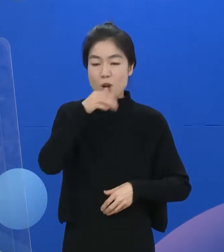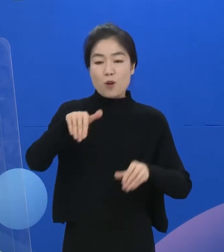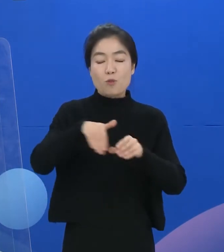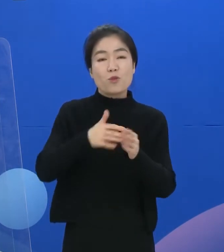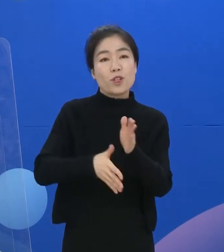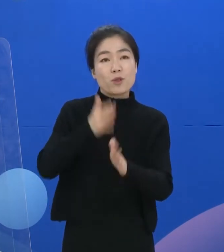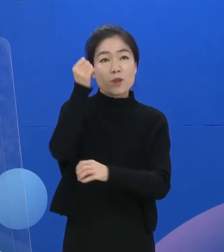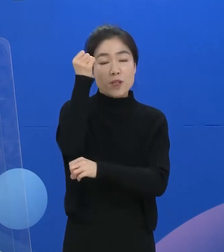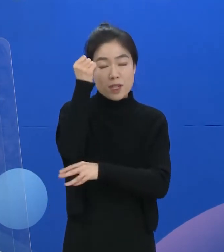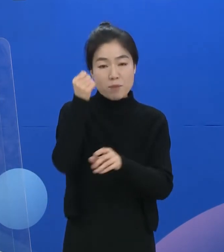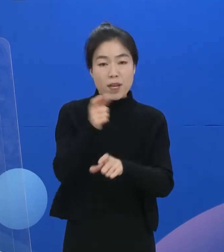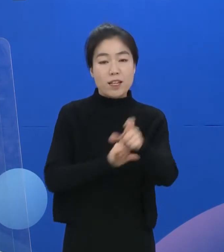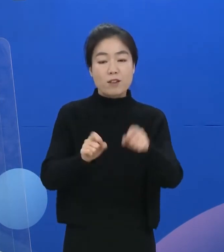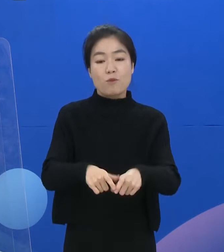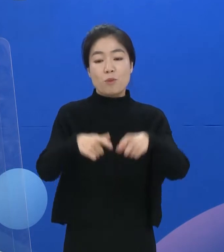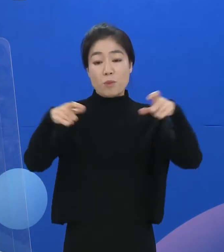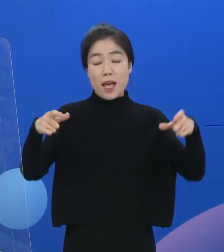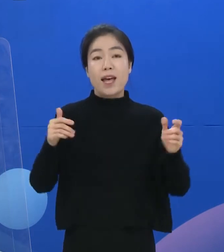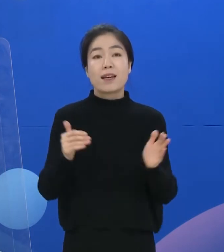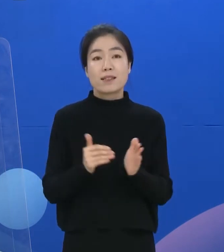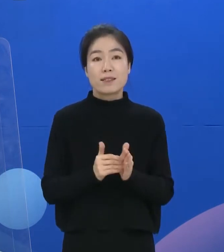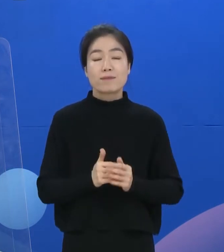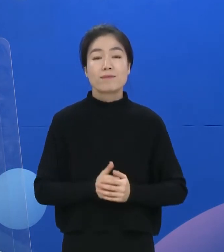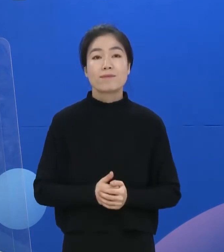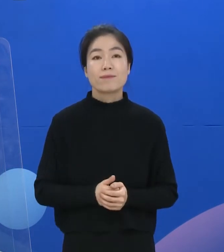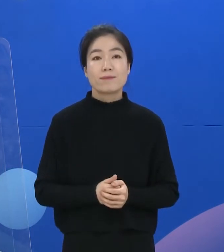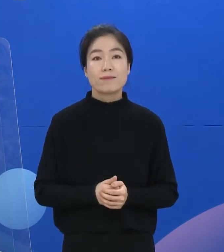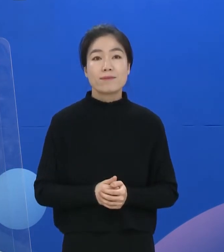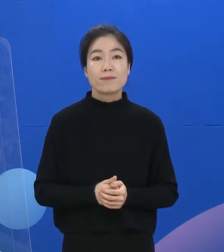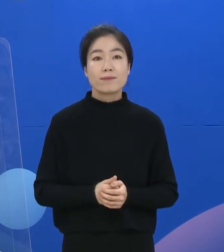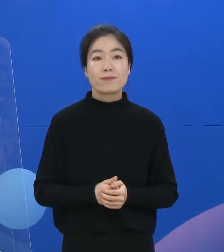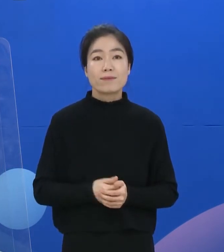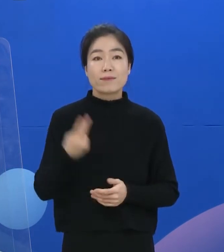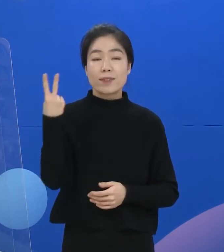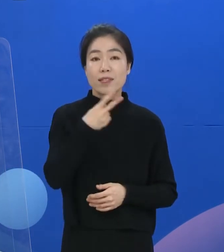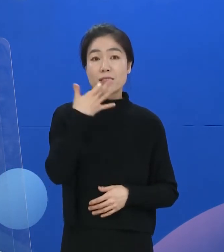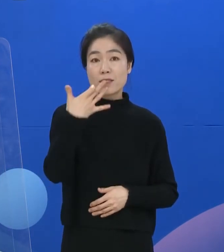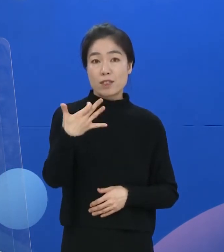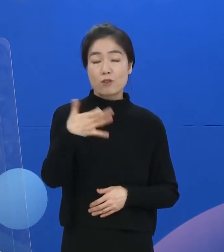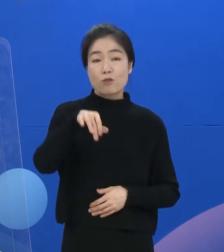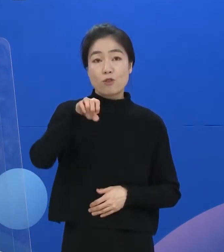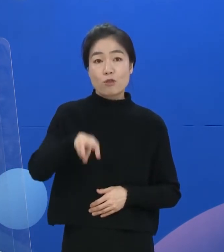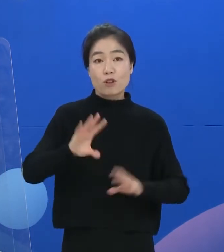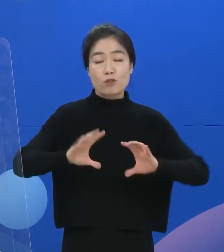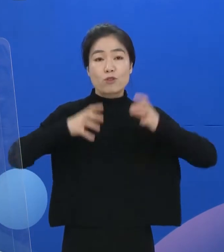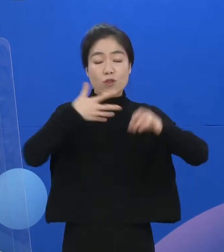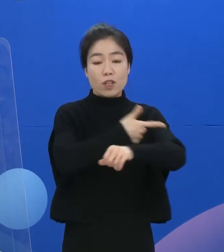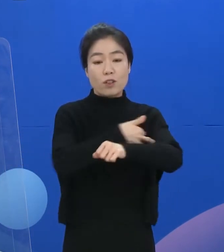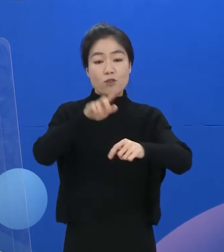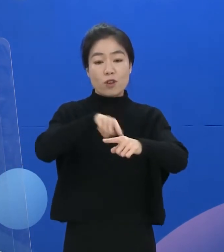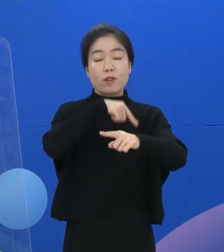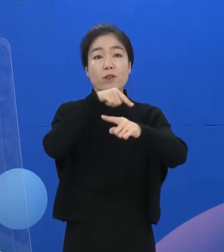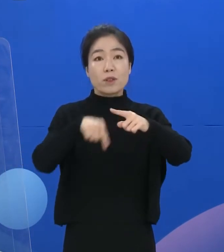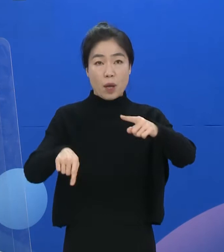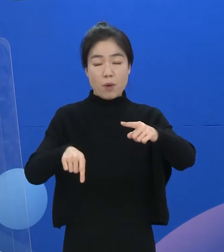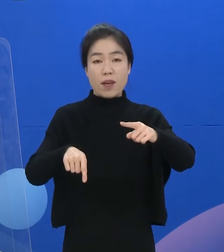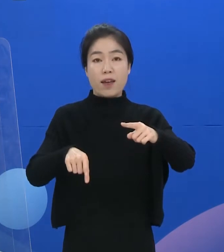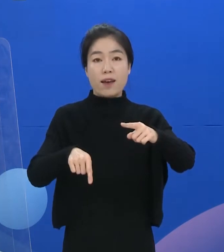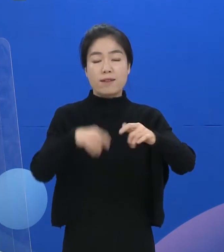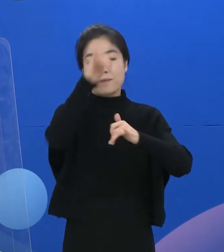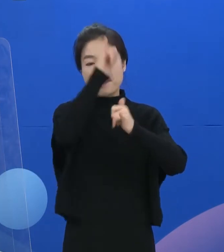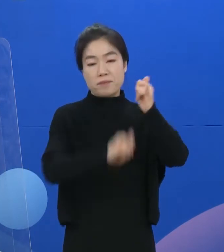광교 대표 공연으로 자리매김하는 등 품격 있는 문화도시 기반을 대폭 확정했습니다